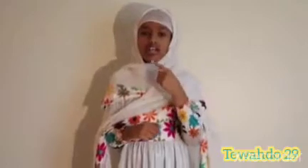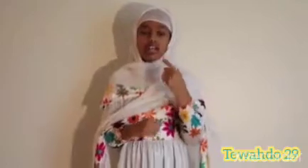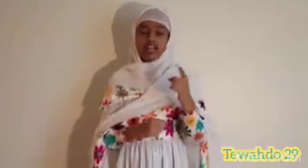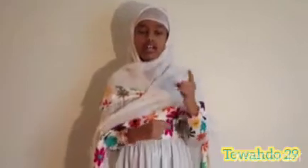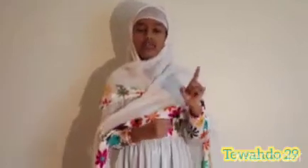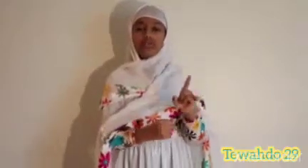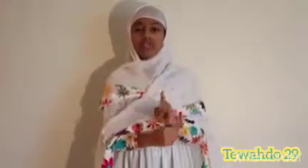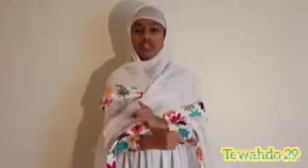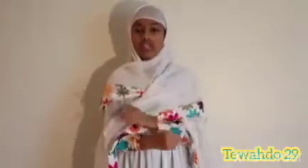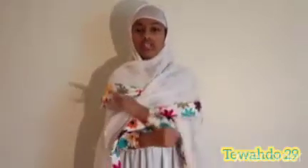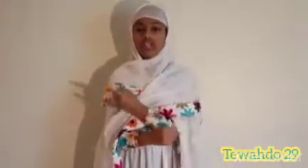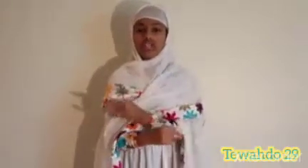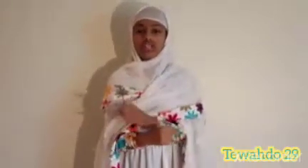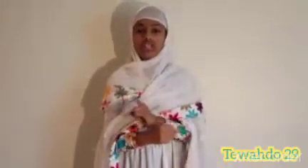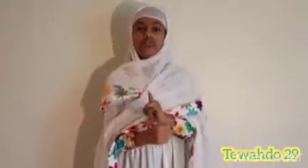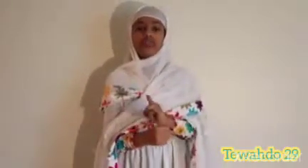እያሉ ዘመሩ